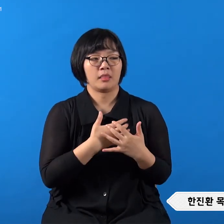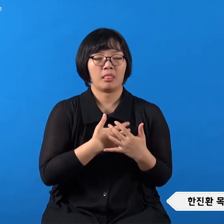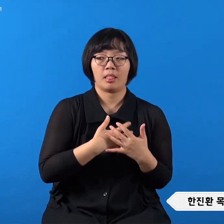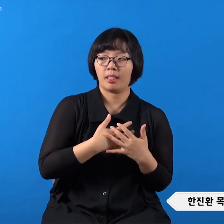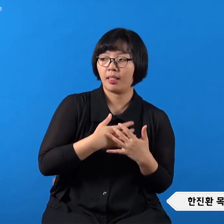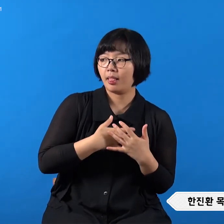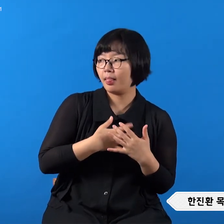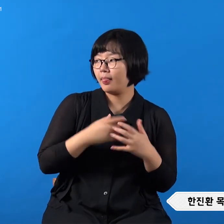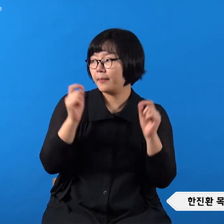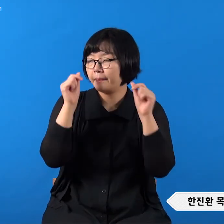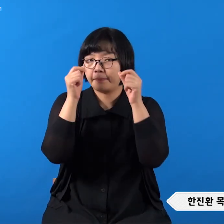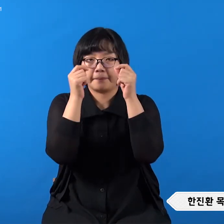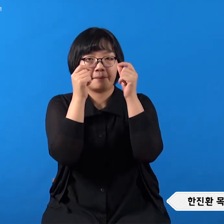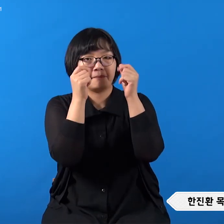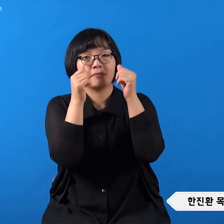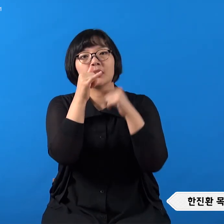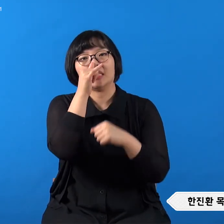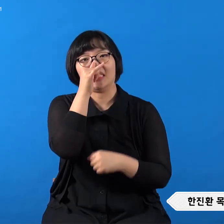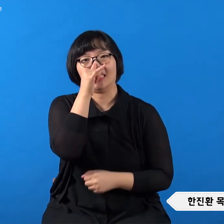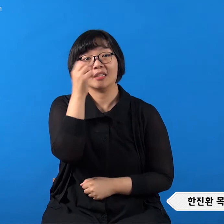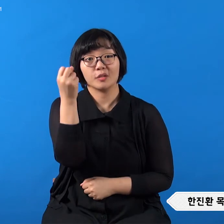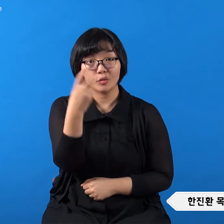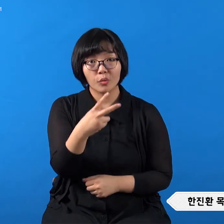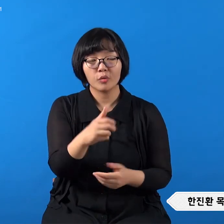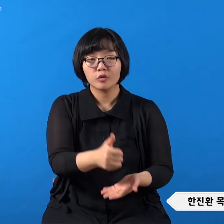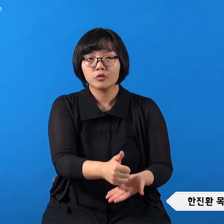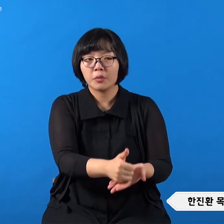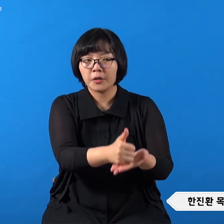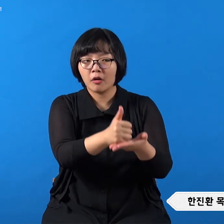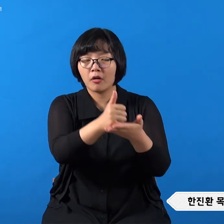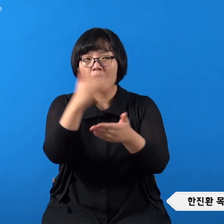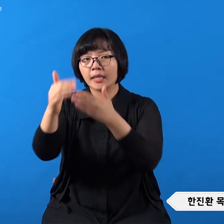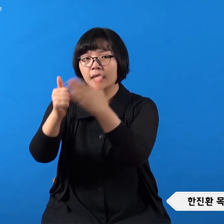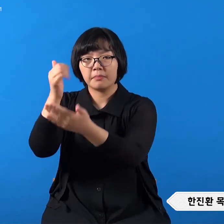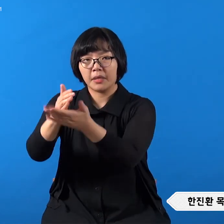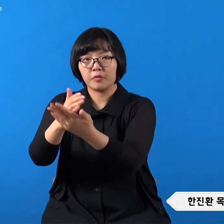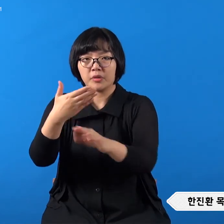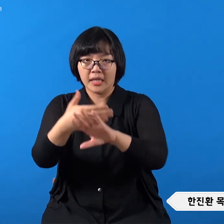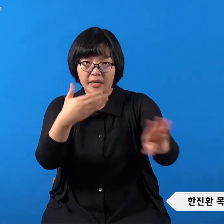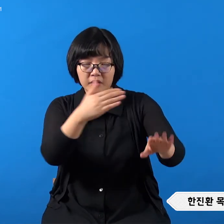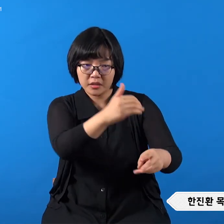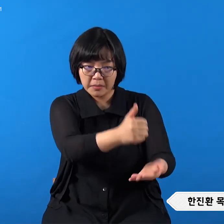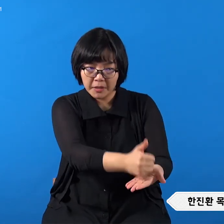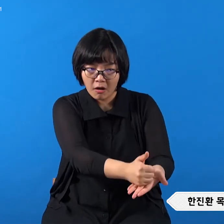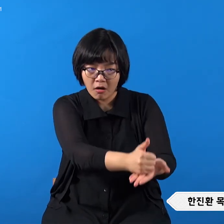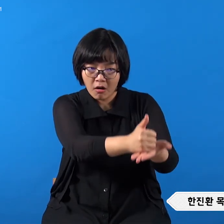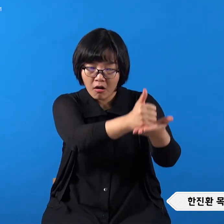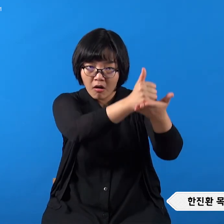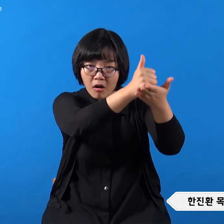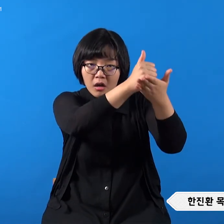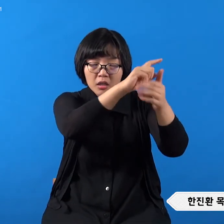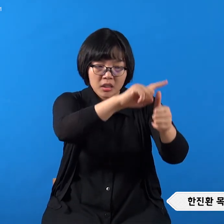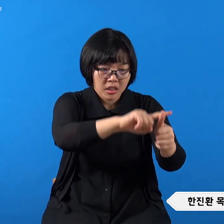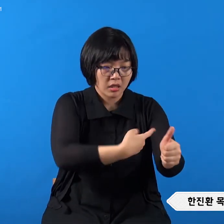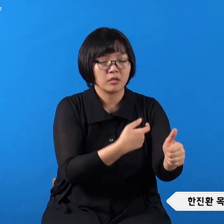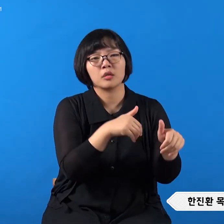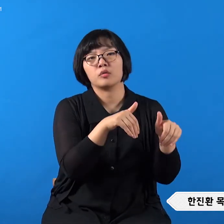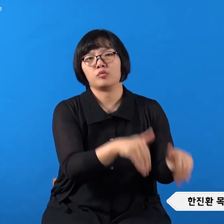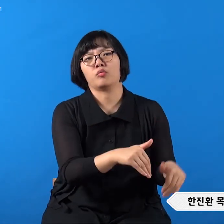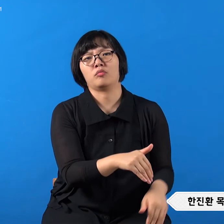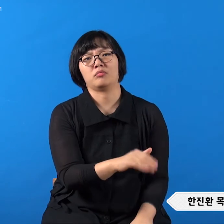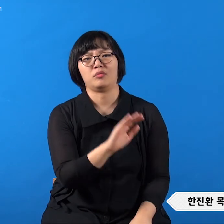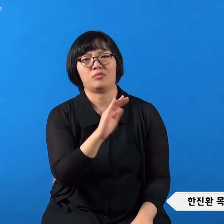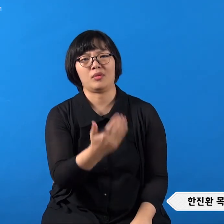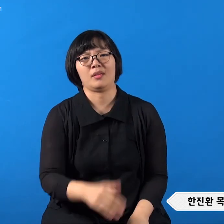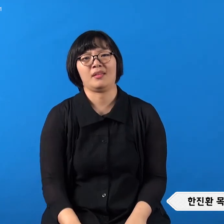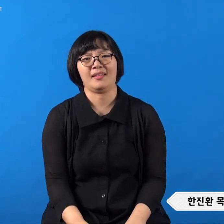두렵습니다. 또 나도 모르게 우상 섬기고 있으면 종이 됩니다. 늘 쫓기는 삶을 살아야 됩니다. 나도